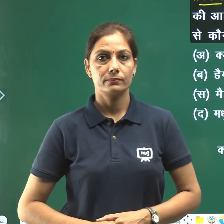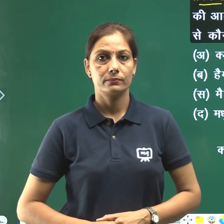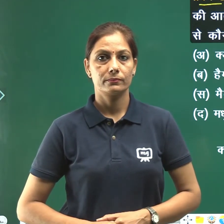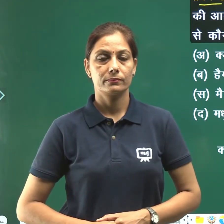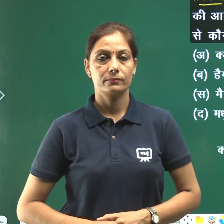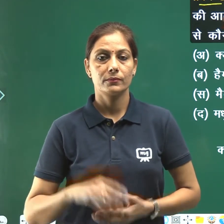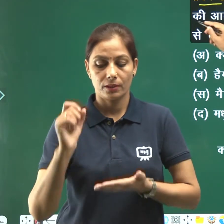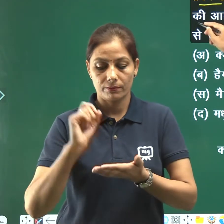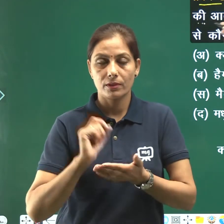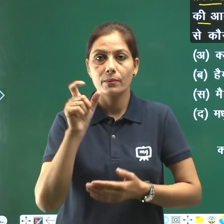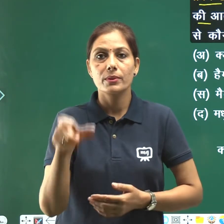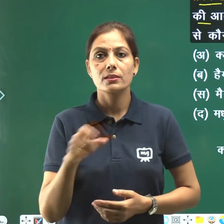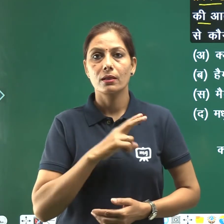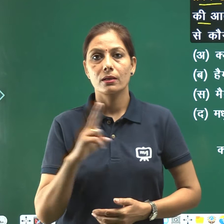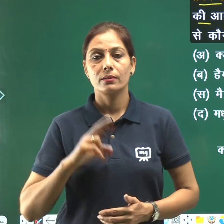हरिवंश राय बच्चन की